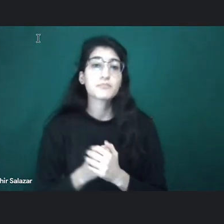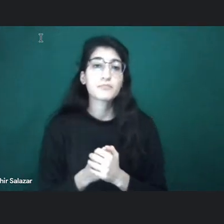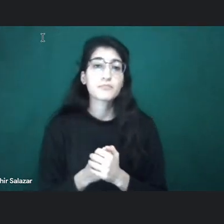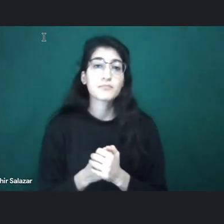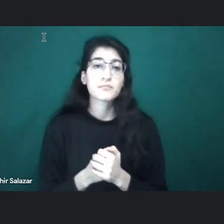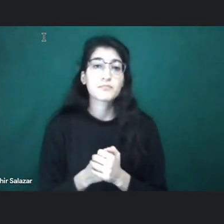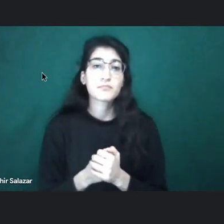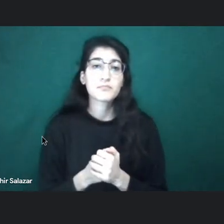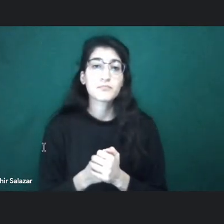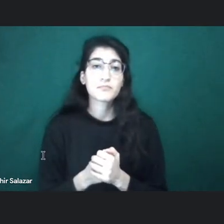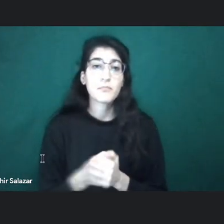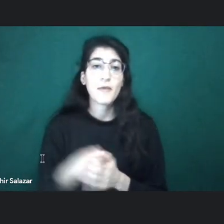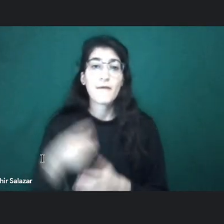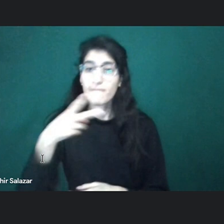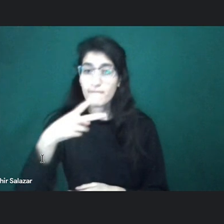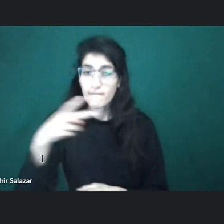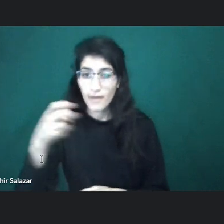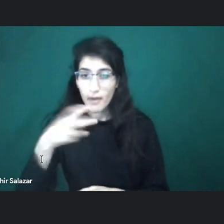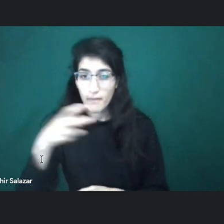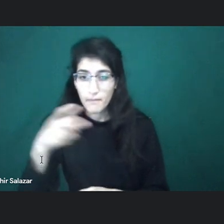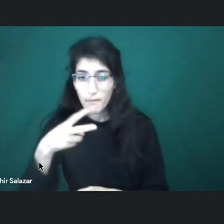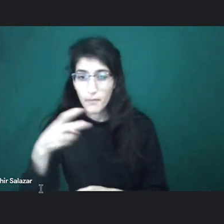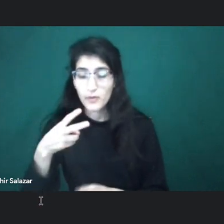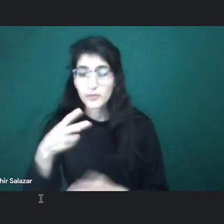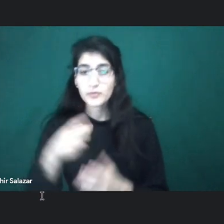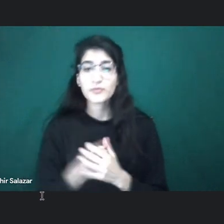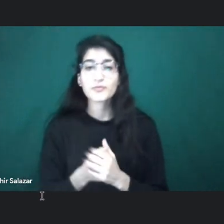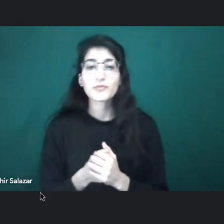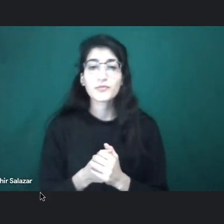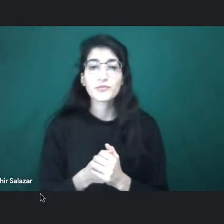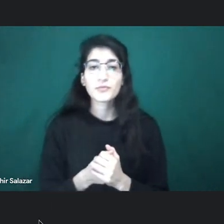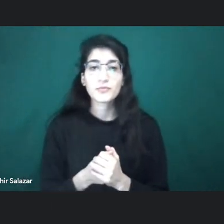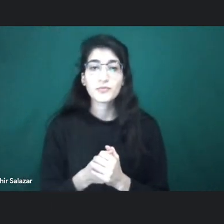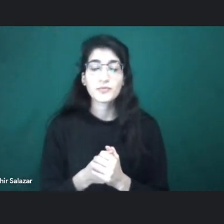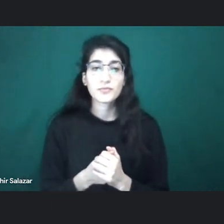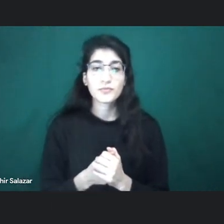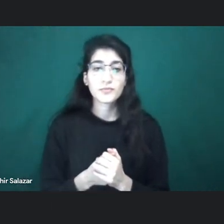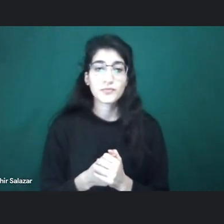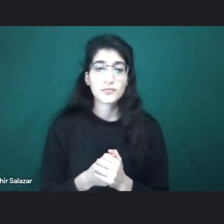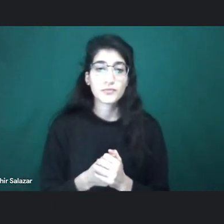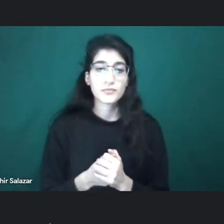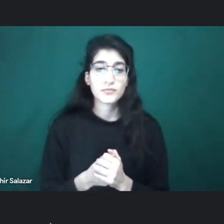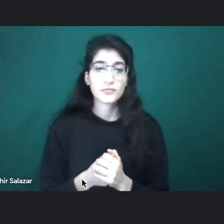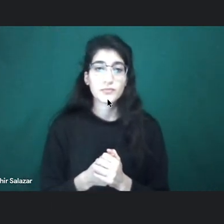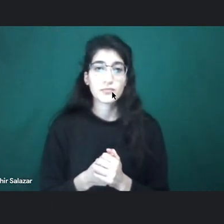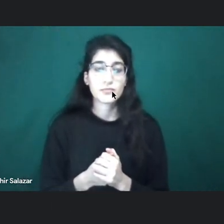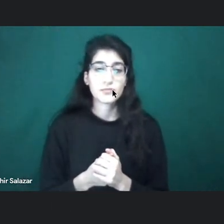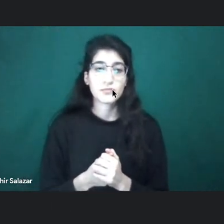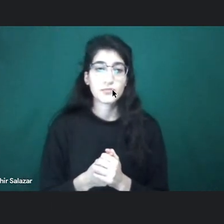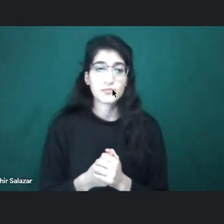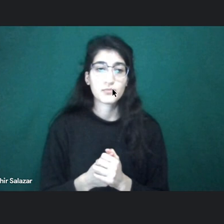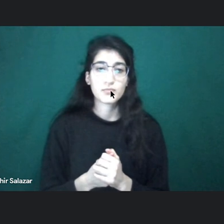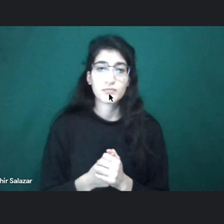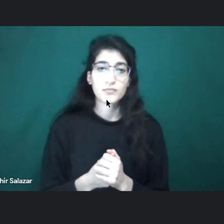Verbos, ensure, recognizes, perpetuate, idear.